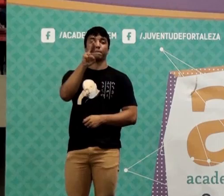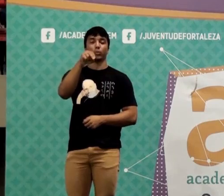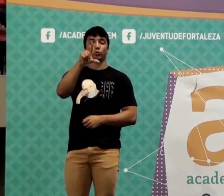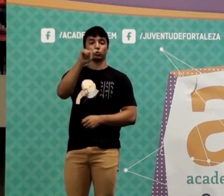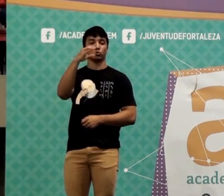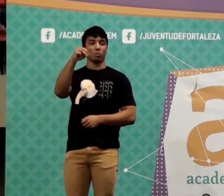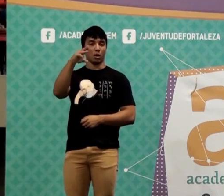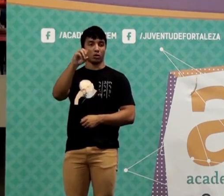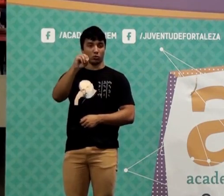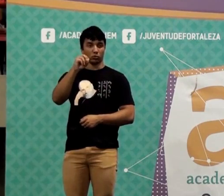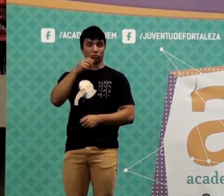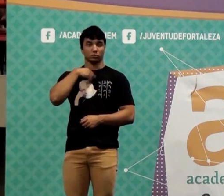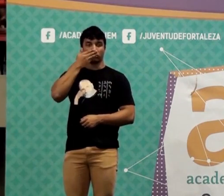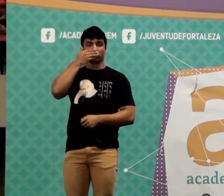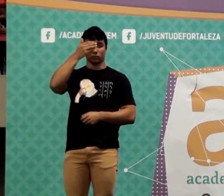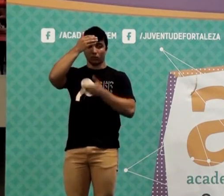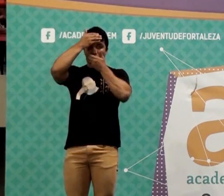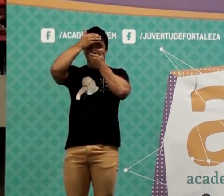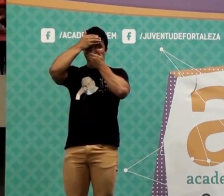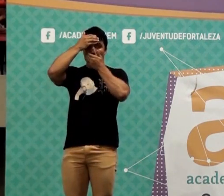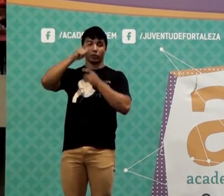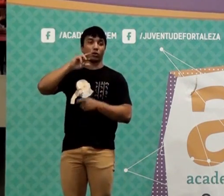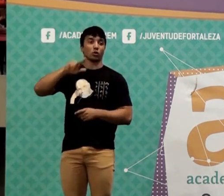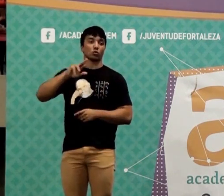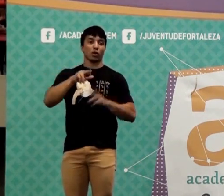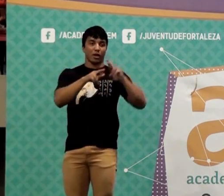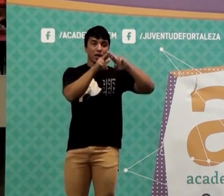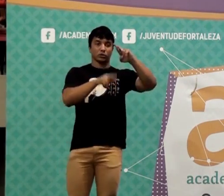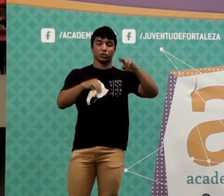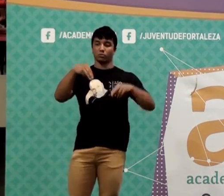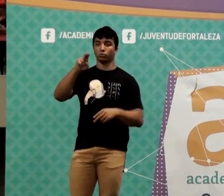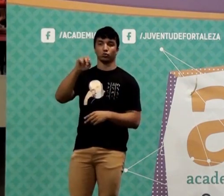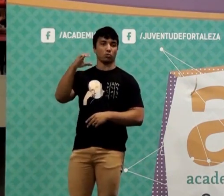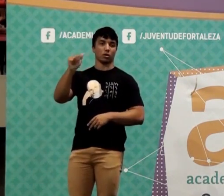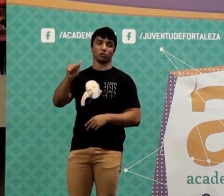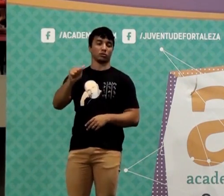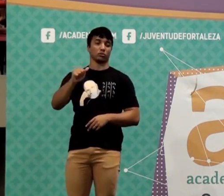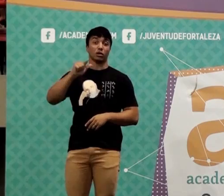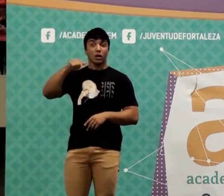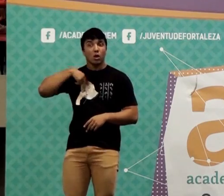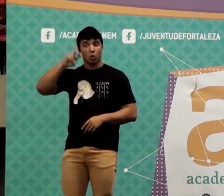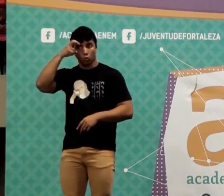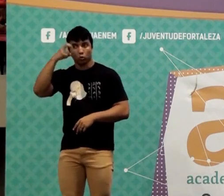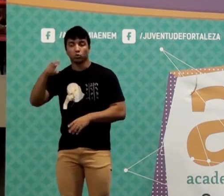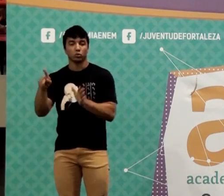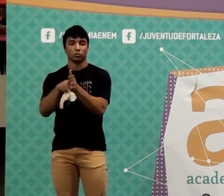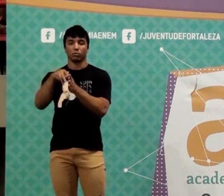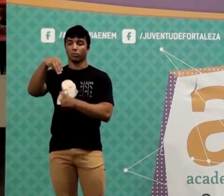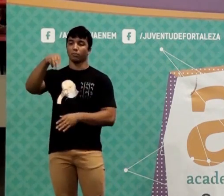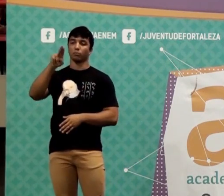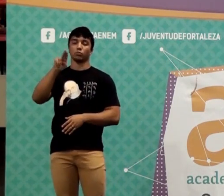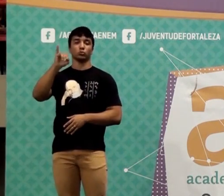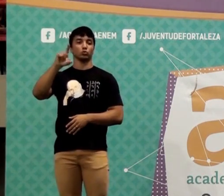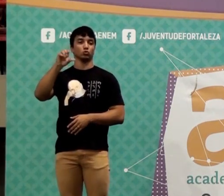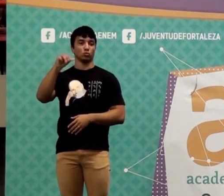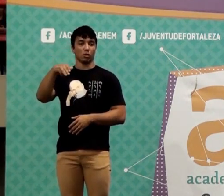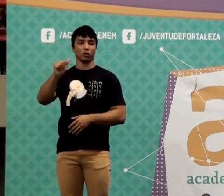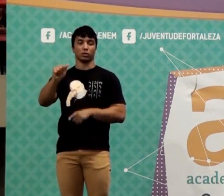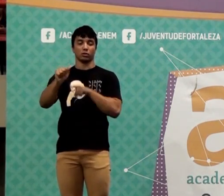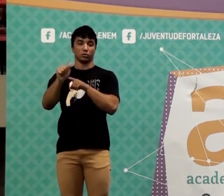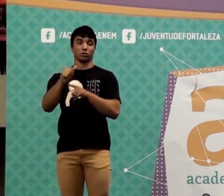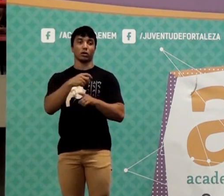Europa, ó. Vão entrar pela Itália, vão entrar pela Portugal, pela Espanha, pelo leste europeu. Os